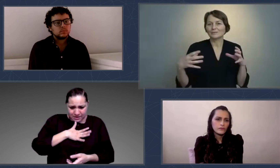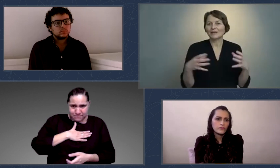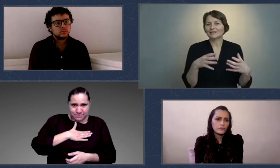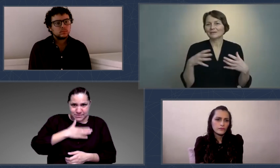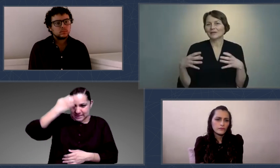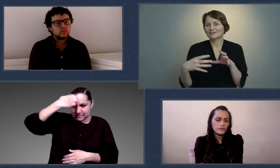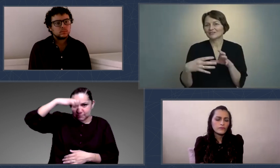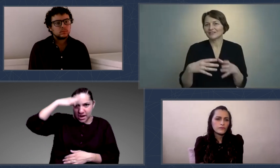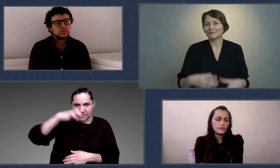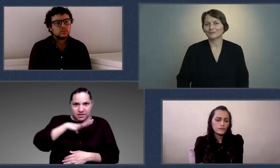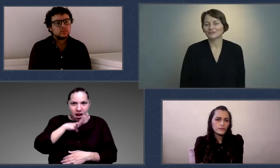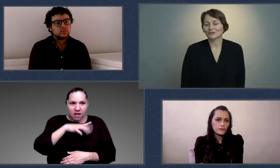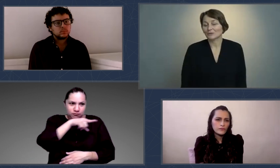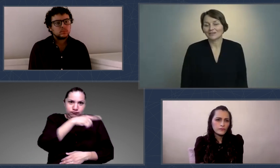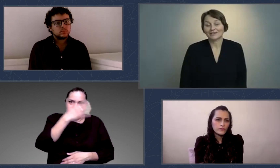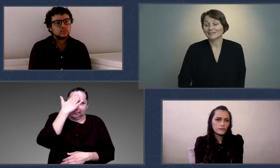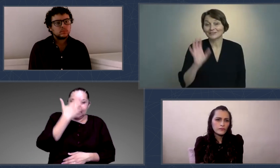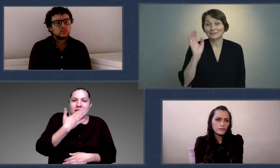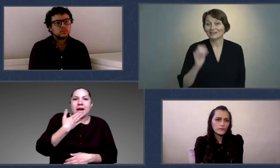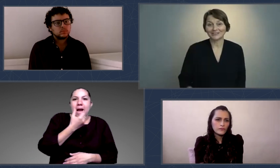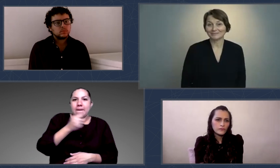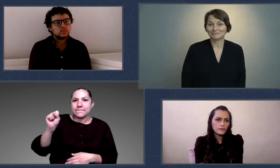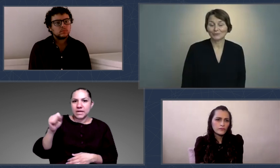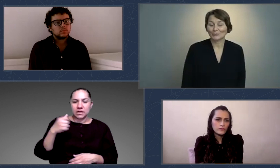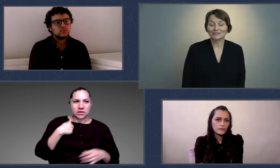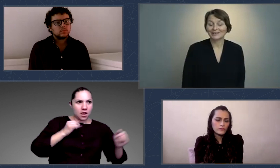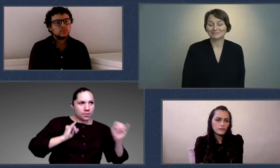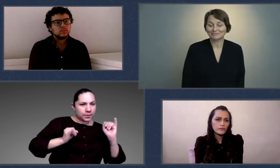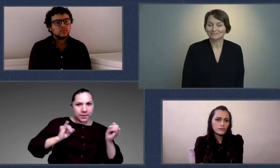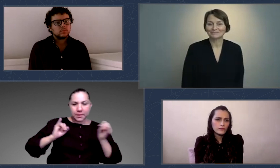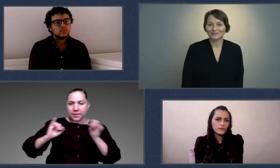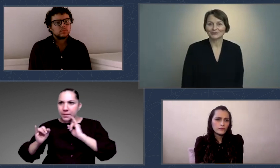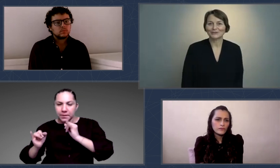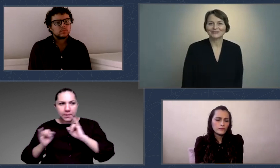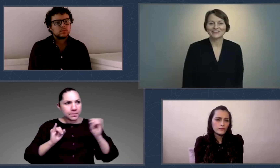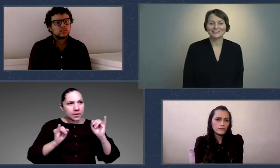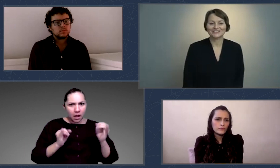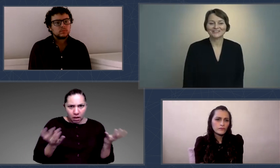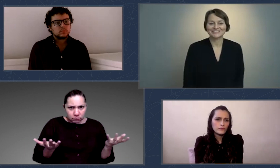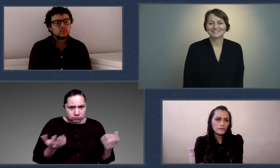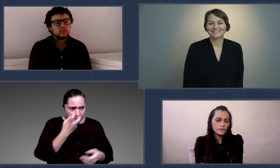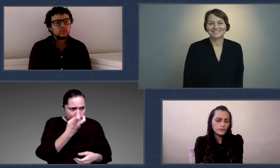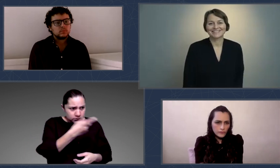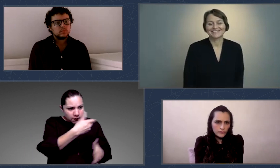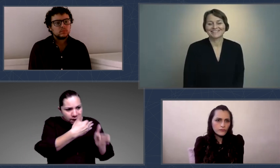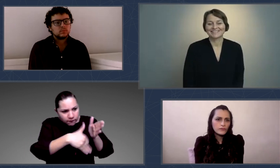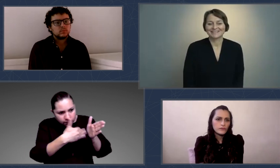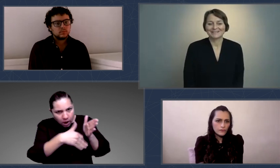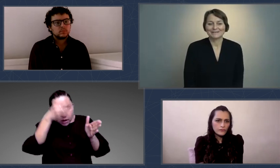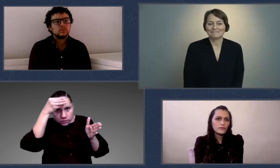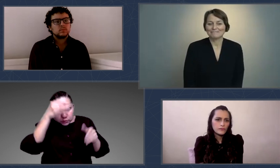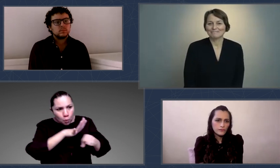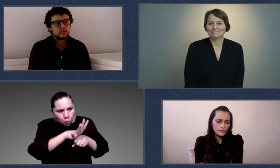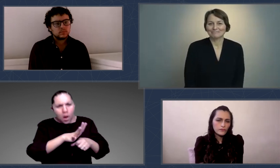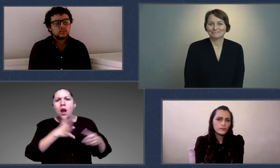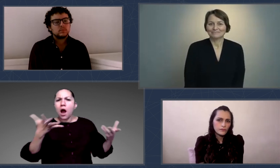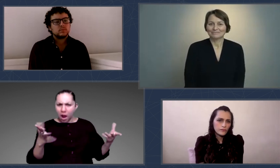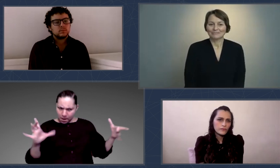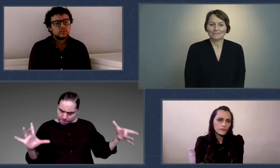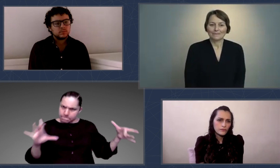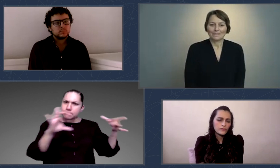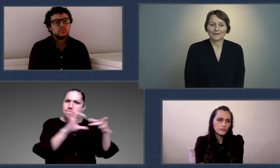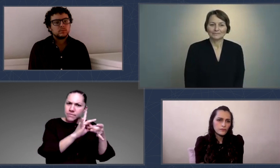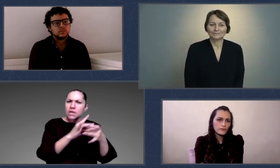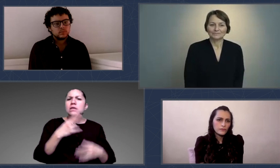habilidades, entonces la red se hace mejor junta, porque todo el mundo aporta habilidades distintas a la red, de tal manera